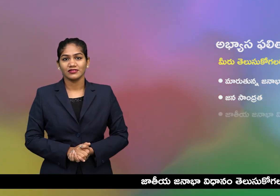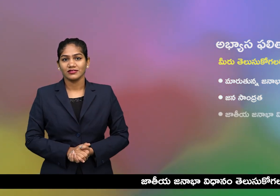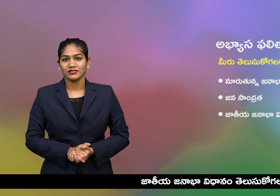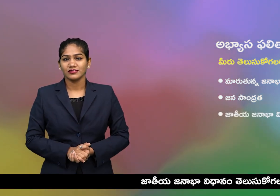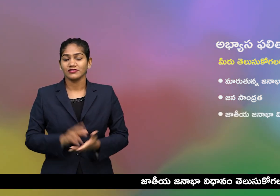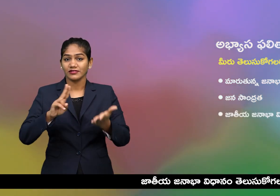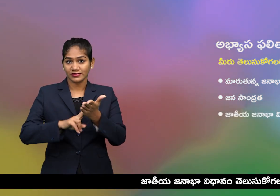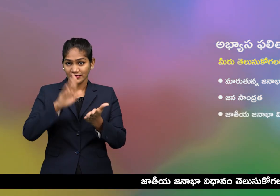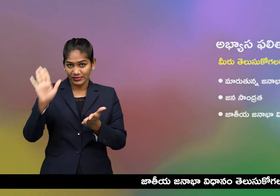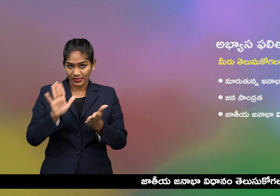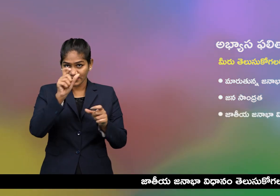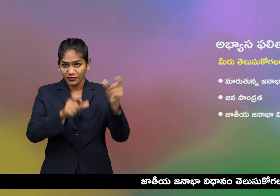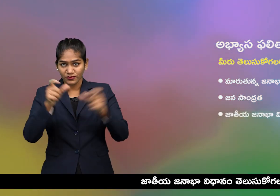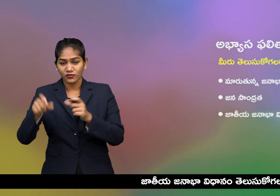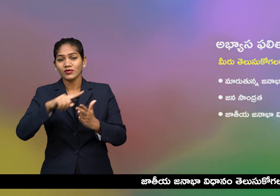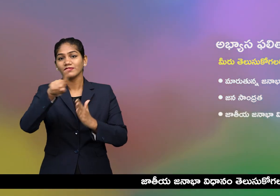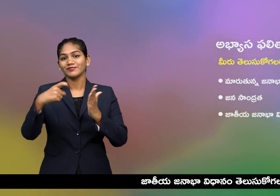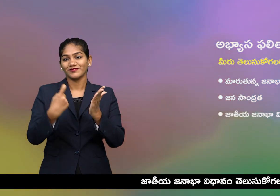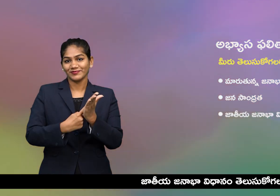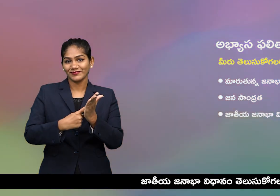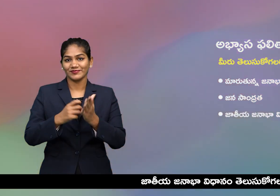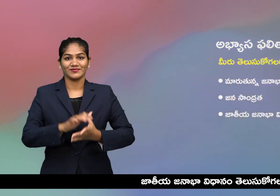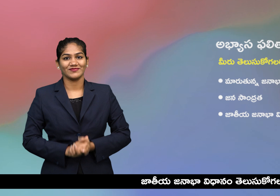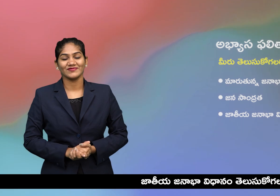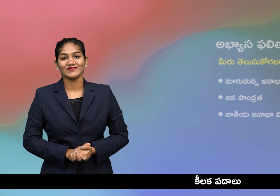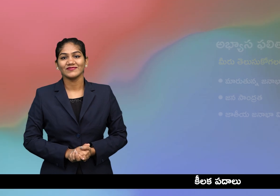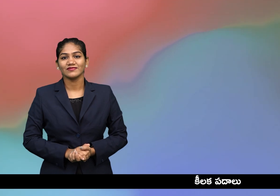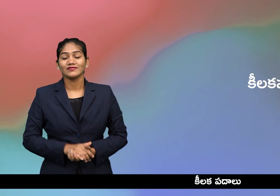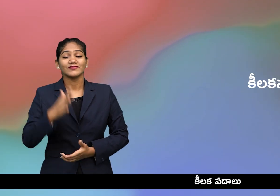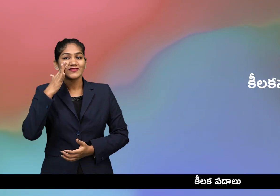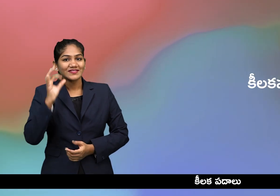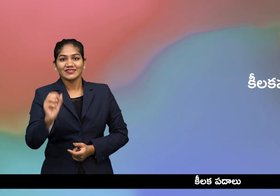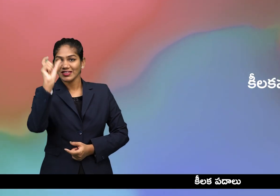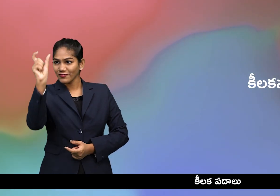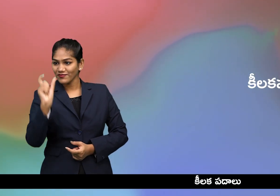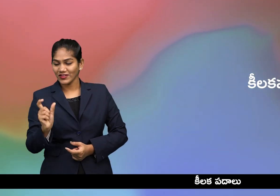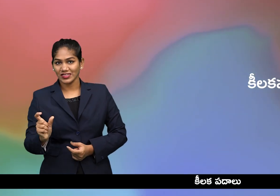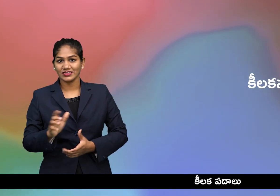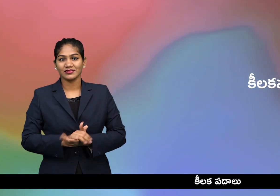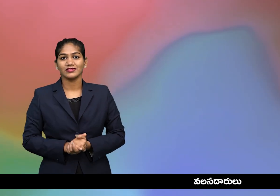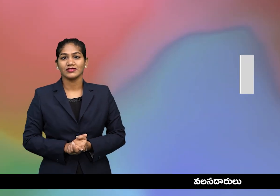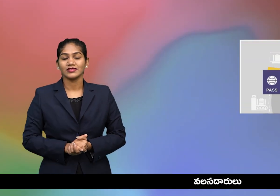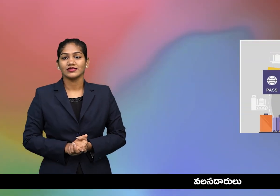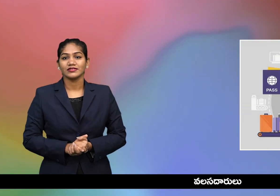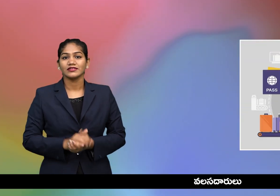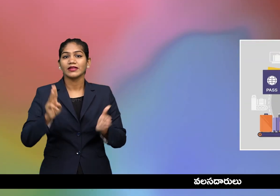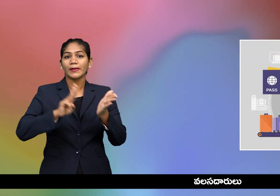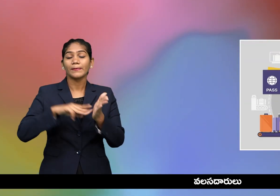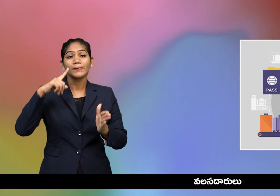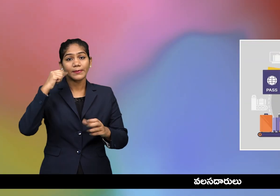జనాభా విధానాన్ని తెలుసుకోవచ్చు. కీలక పదాలు: వలస వచ్చినవారు,